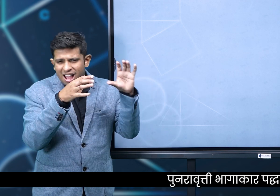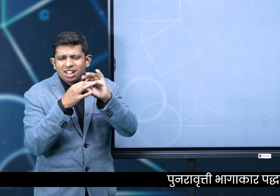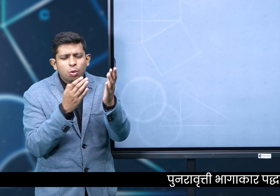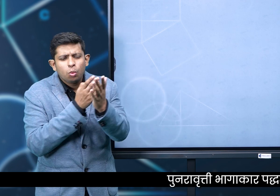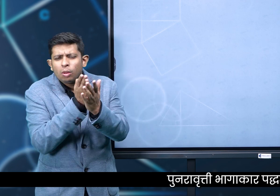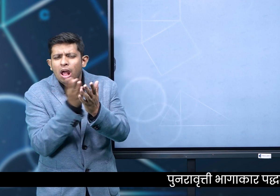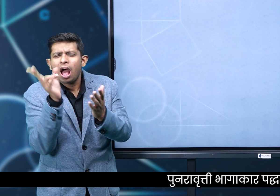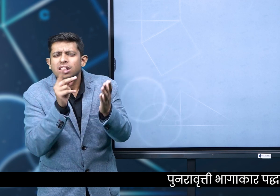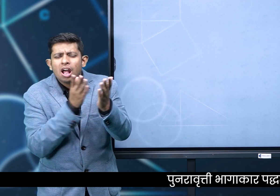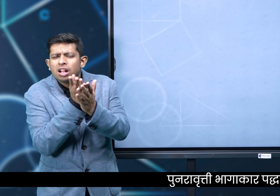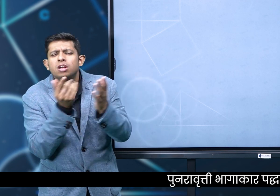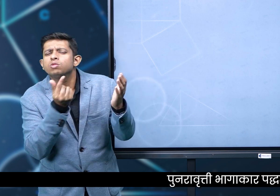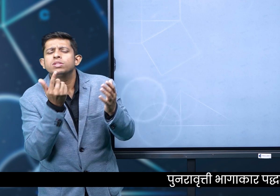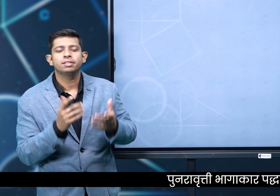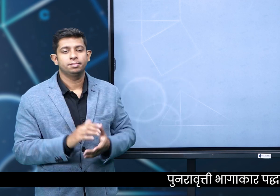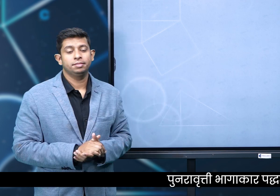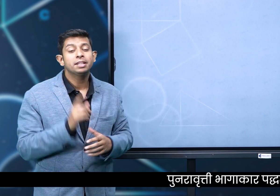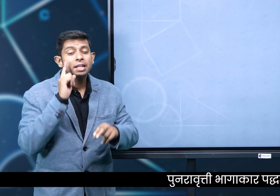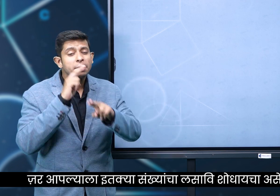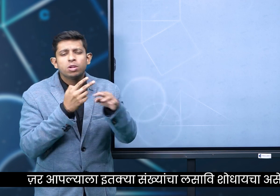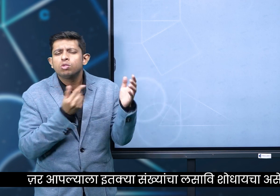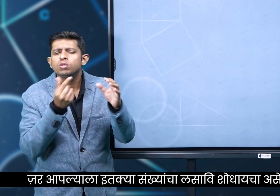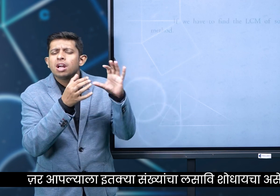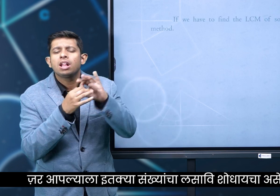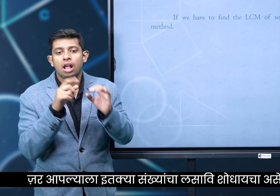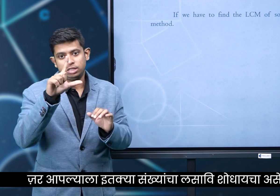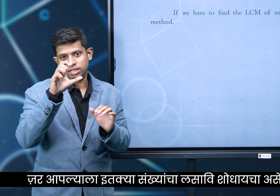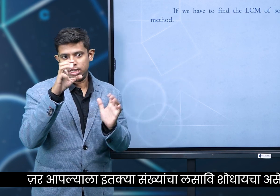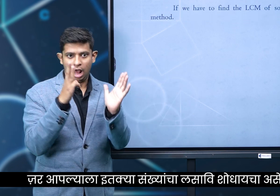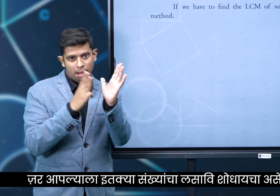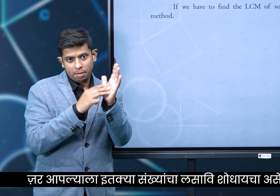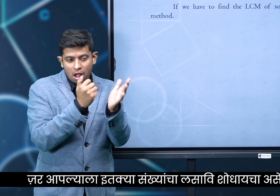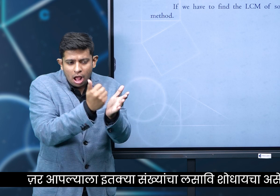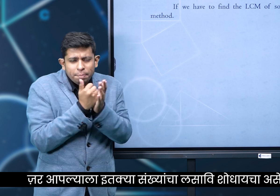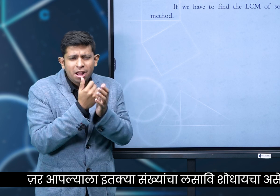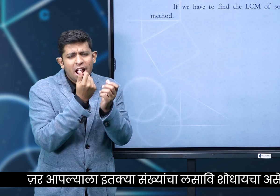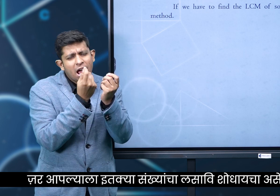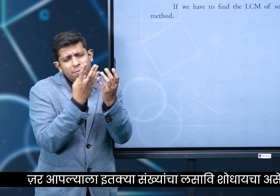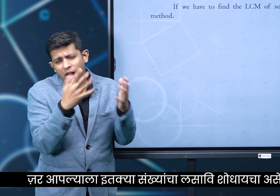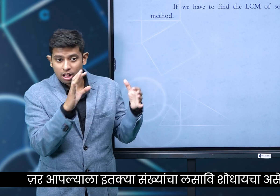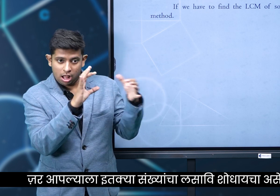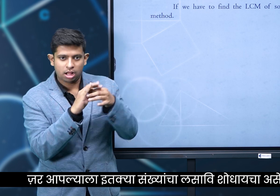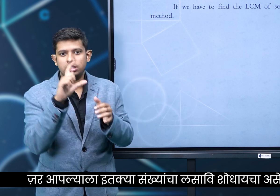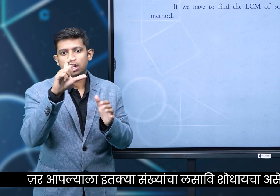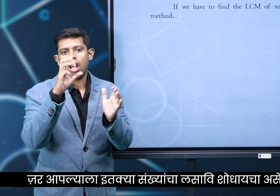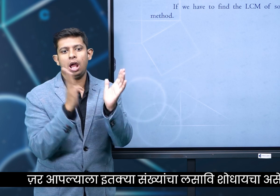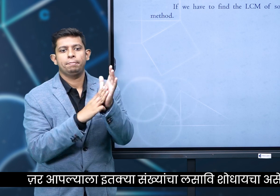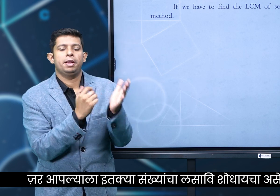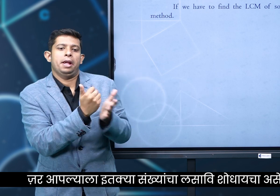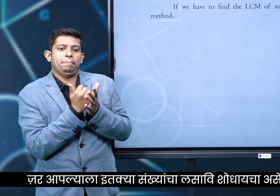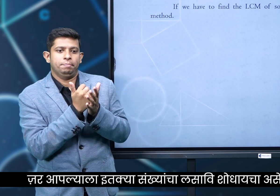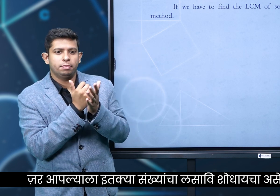पुनरावृत्ती भागाकार पद्धत. जर आपल्याला इतक्या संख्यांचा लसावी शोधायचा असेल तर आपण ही पद्धत वापरतो.